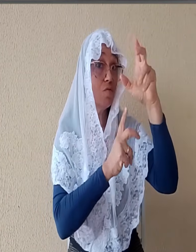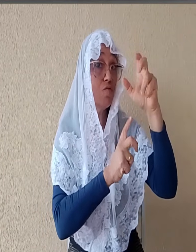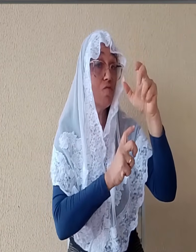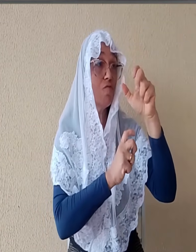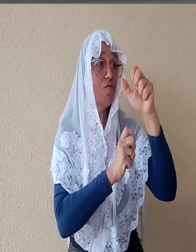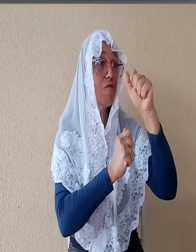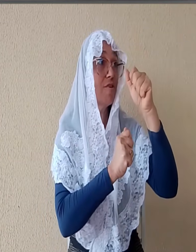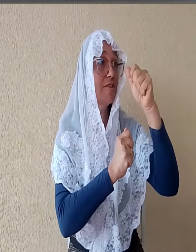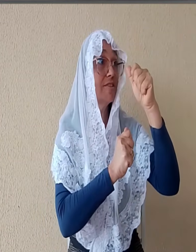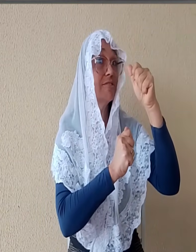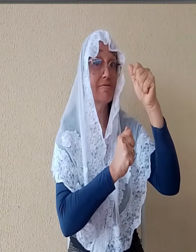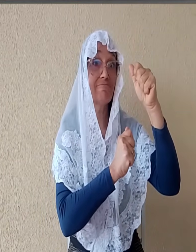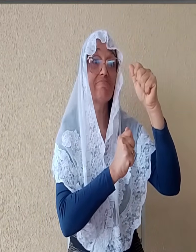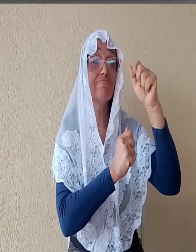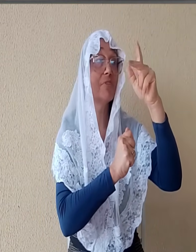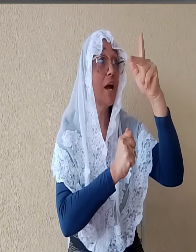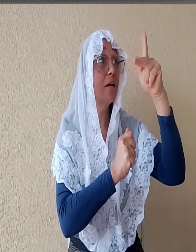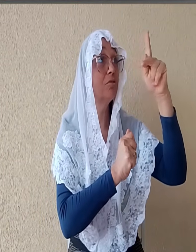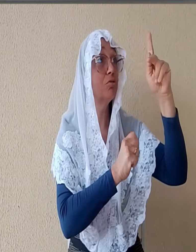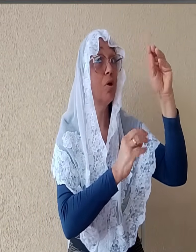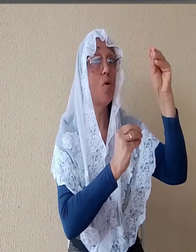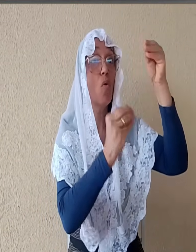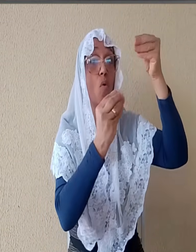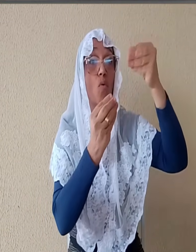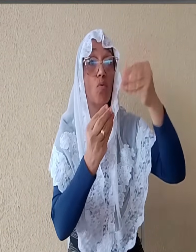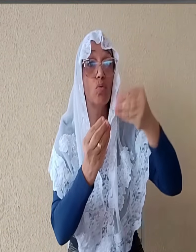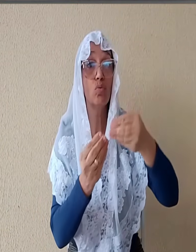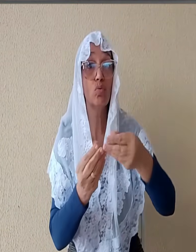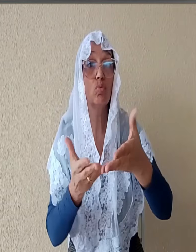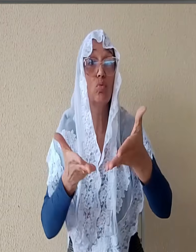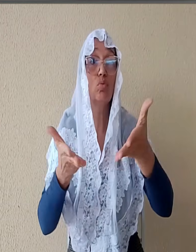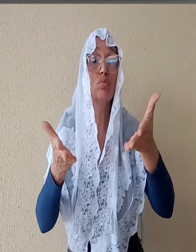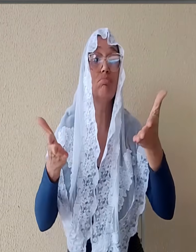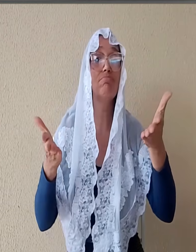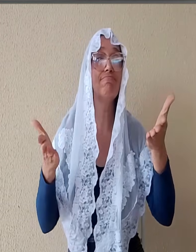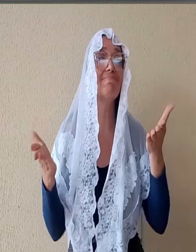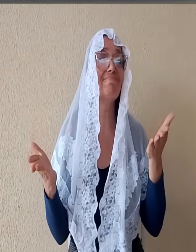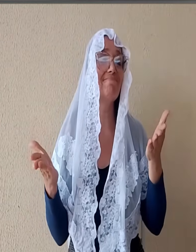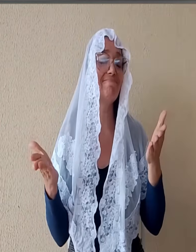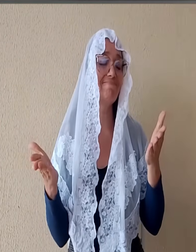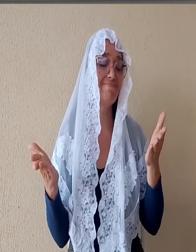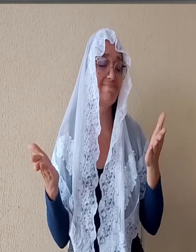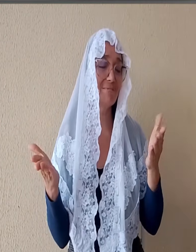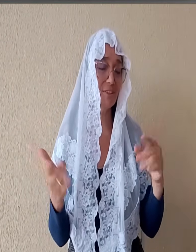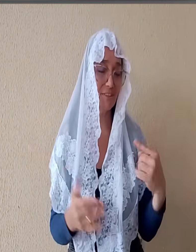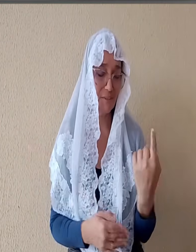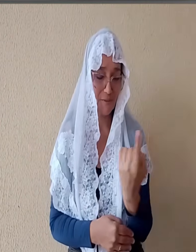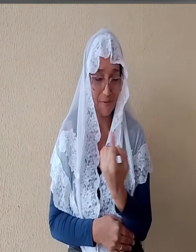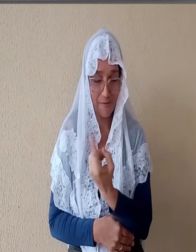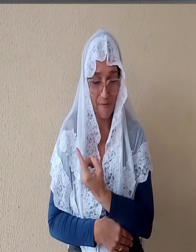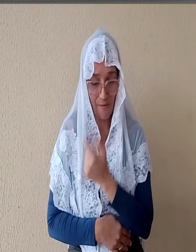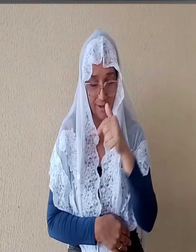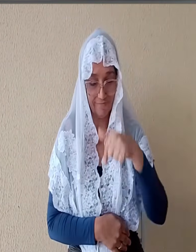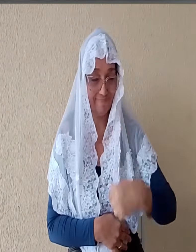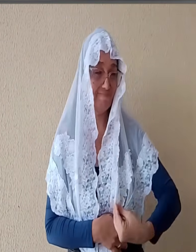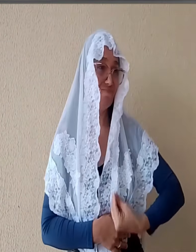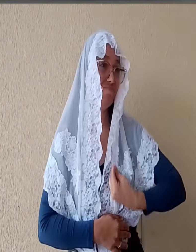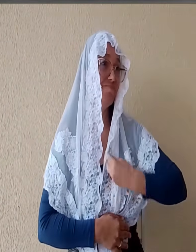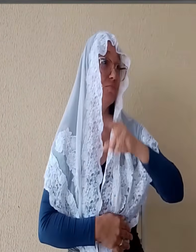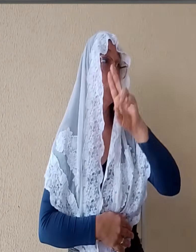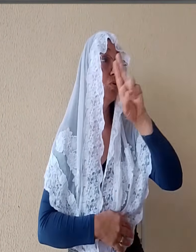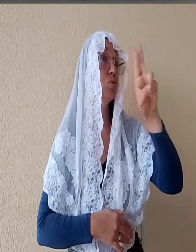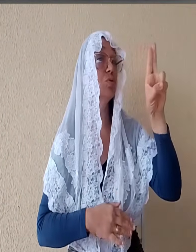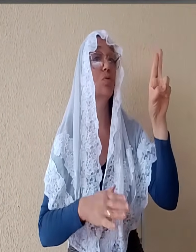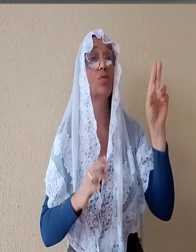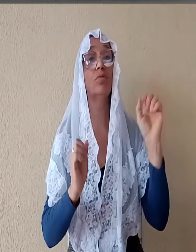te louvar e glorificar o teu santo nome. Glória a Deus. Graça te damos, Senhor, pelos recitativos, Senhor. Graça